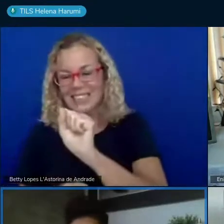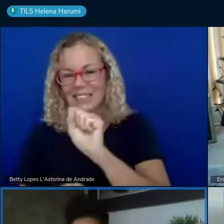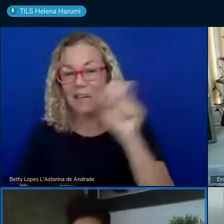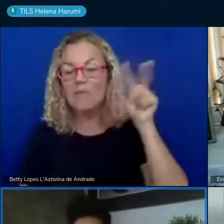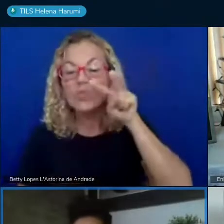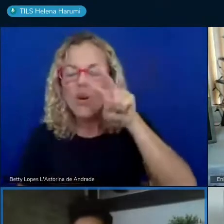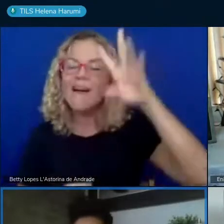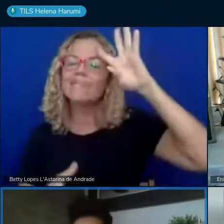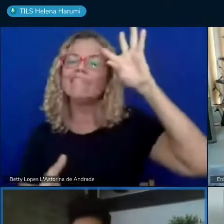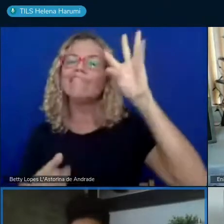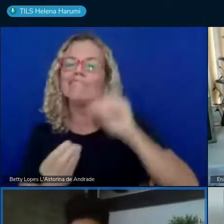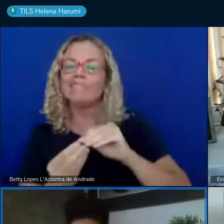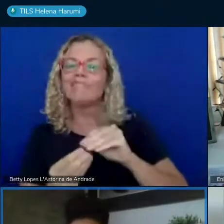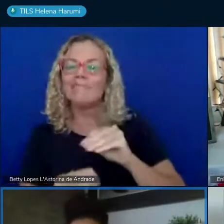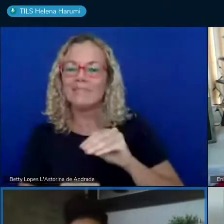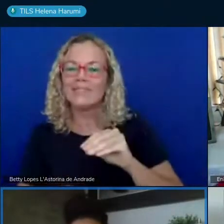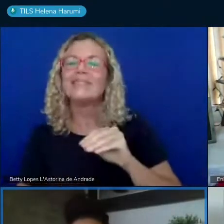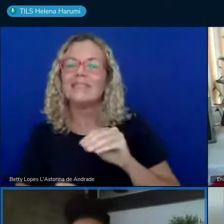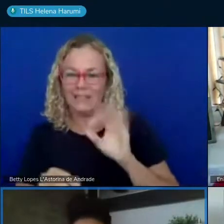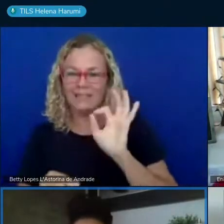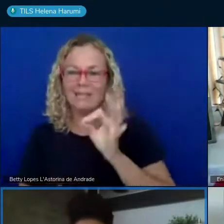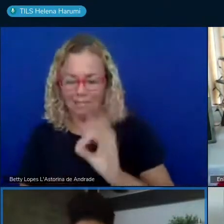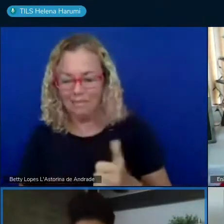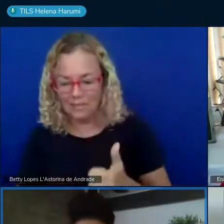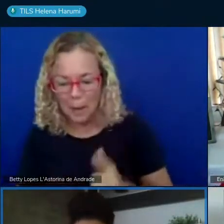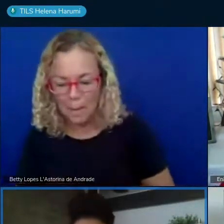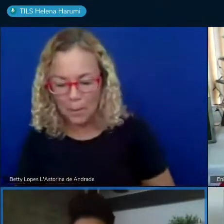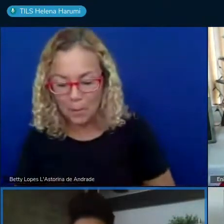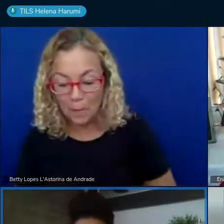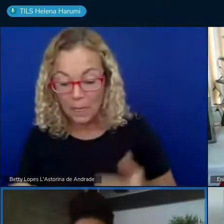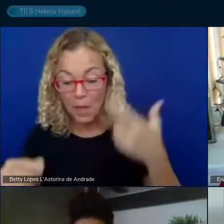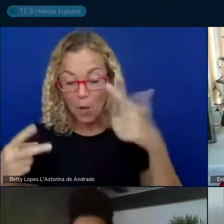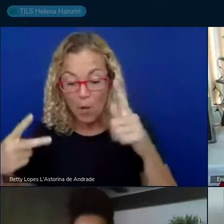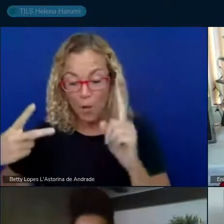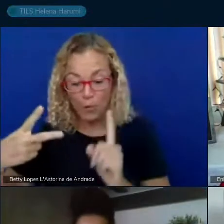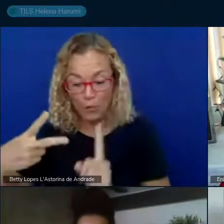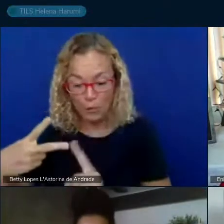extenso o que se refere a sigla.